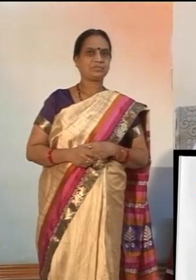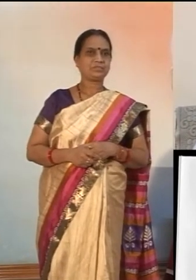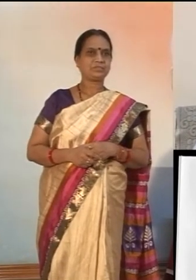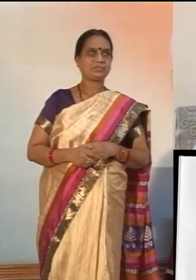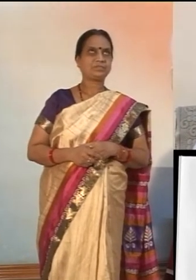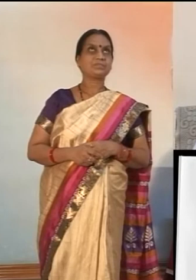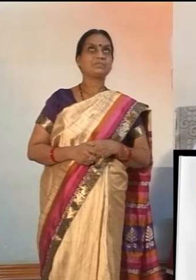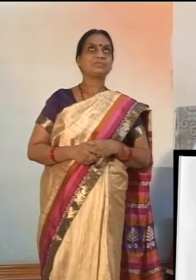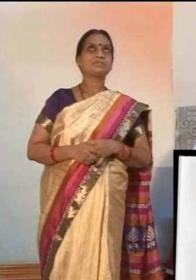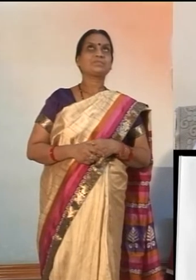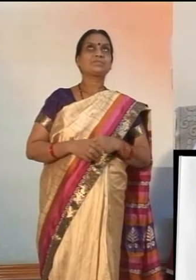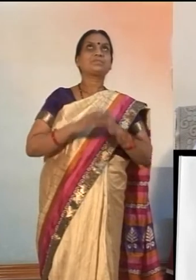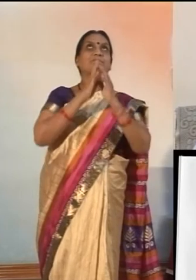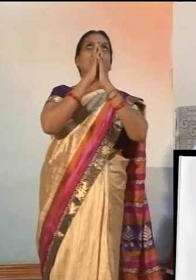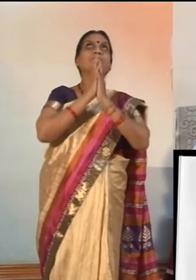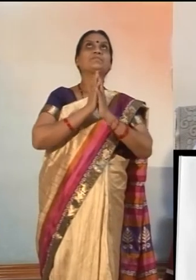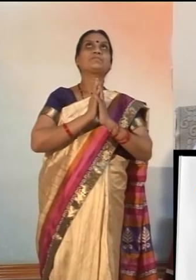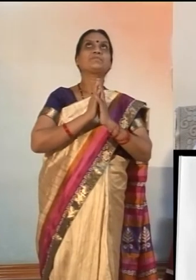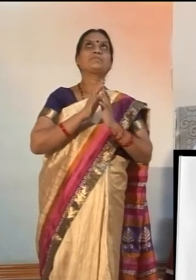लेकिन भगवान वास्तव में है कौन?